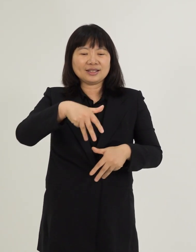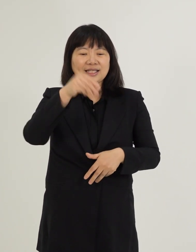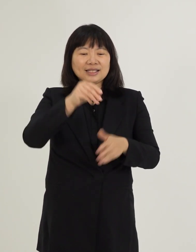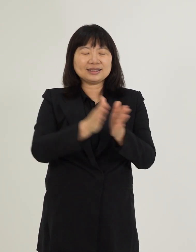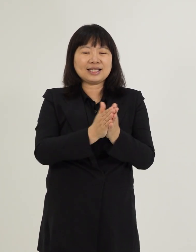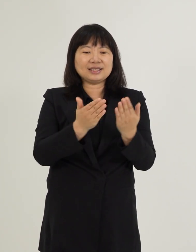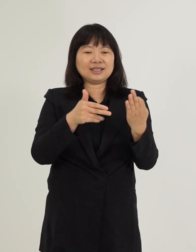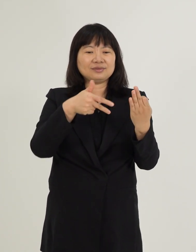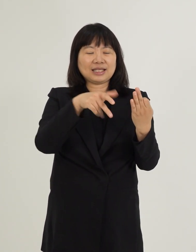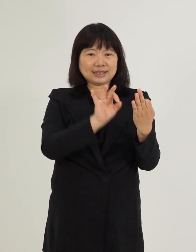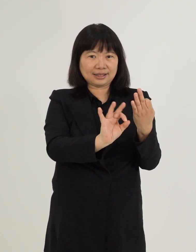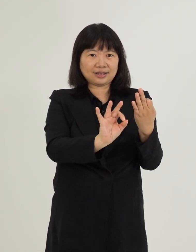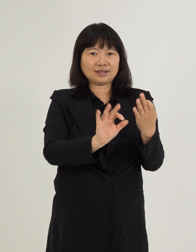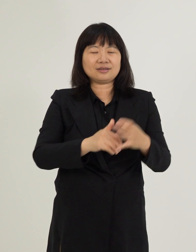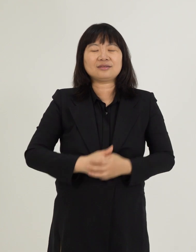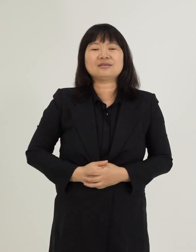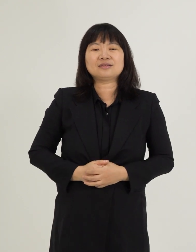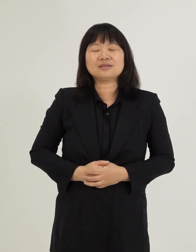14장이죠.